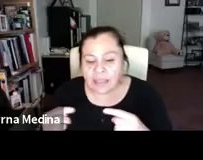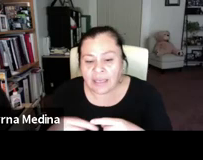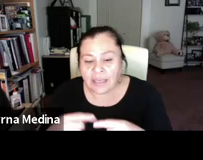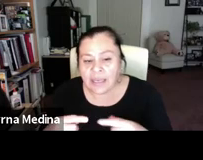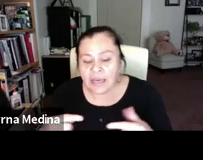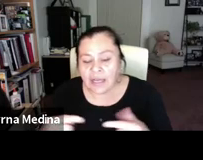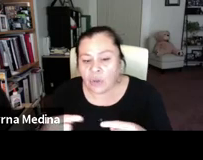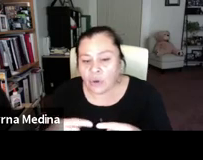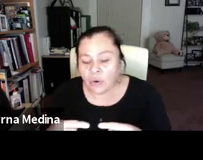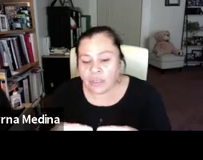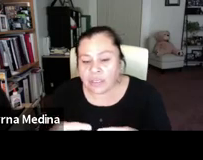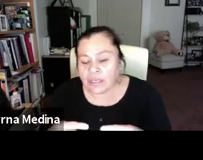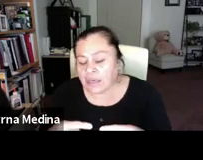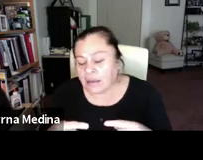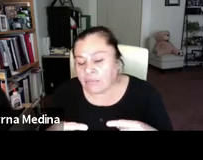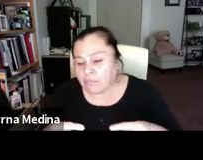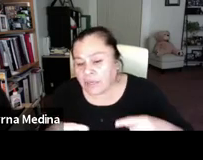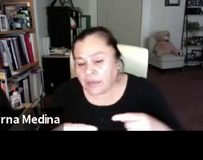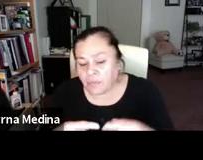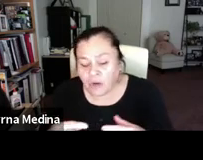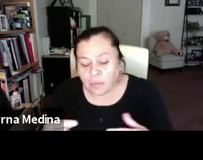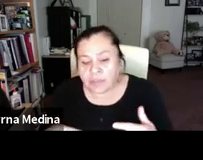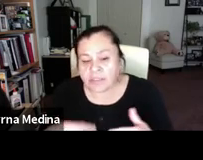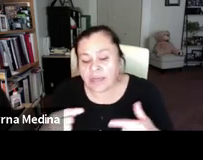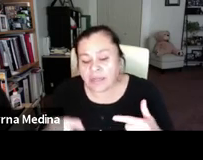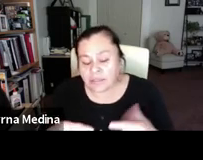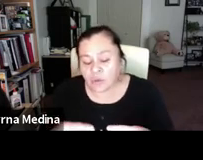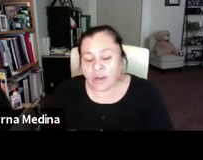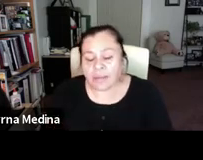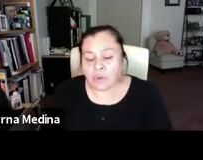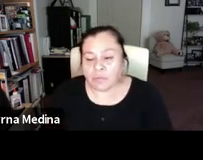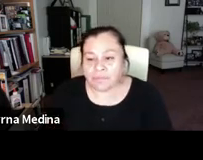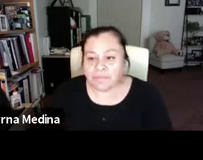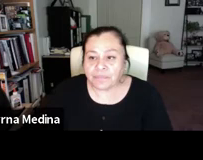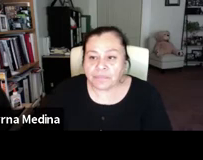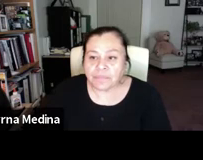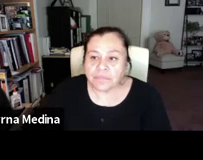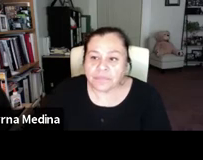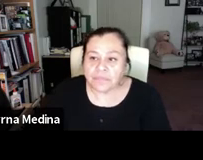seña de dolor y como no la podía hacer, él solo la adaptó.